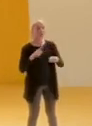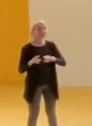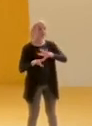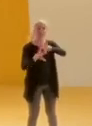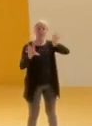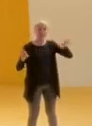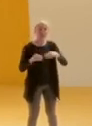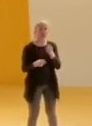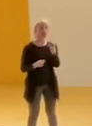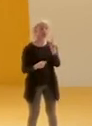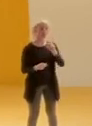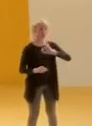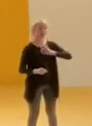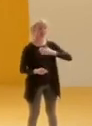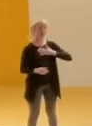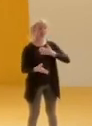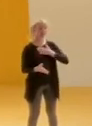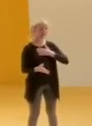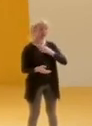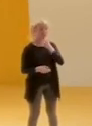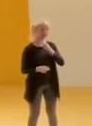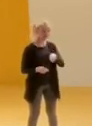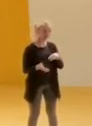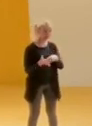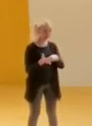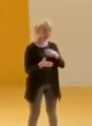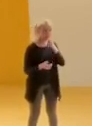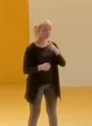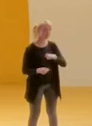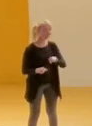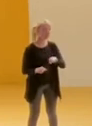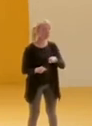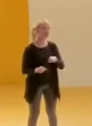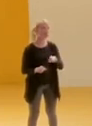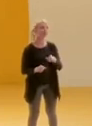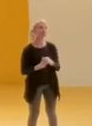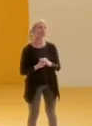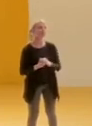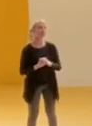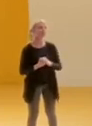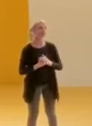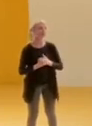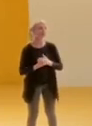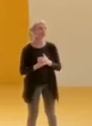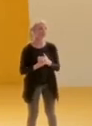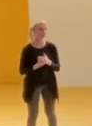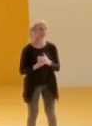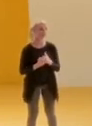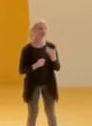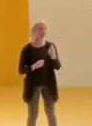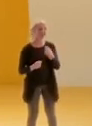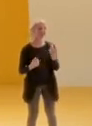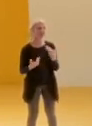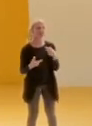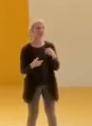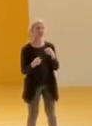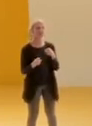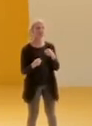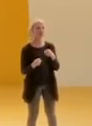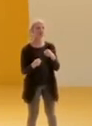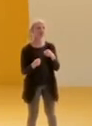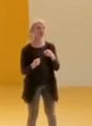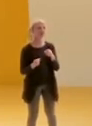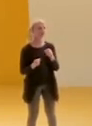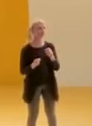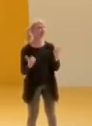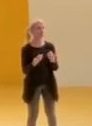środków nie są rozcieńczanie Jeśli chodzi jeśli chodzi o siłę nabywczą kolejnymi zwiększeniami w podaży pieniądza